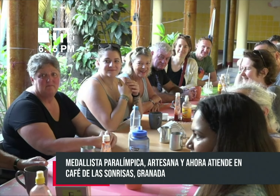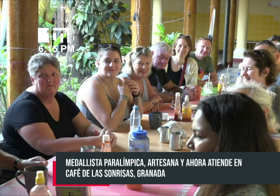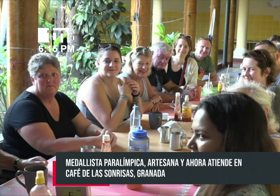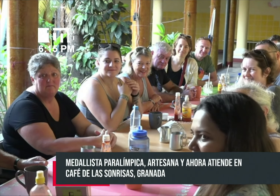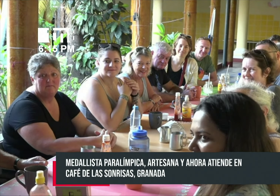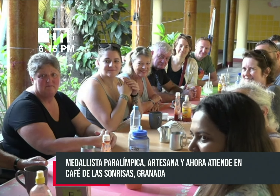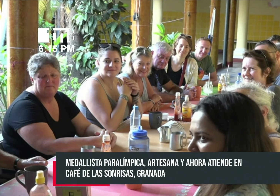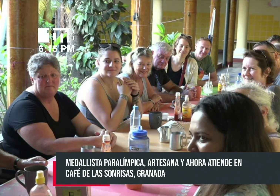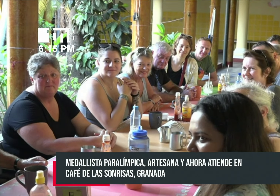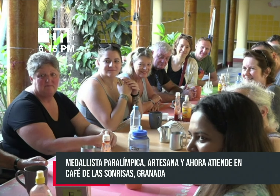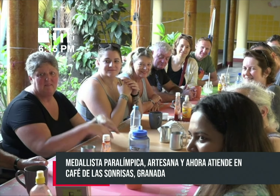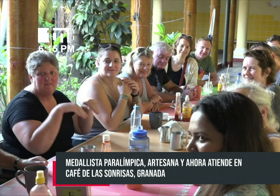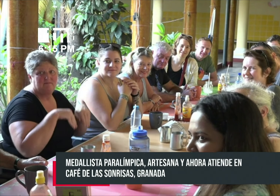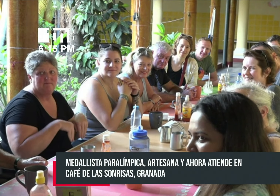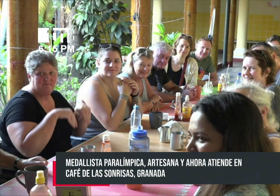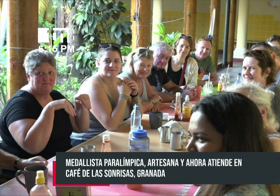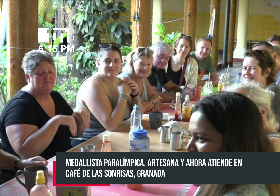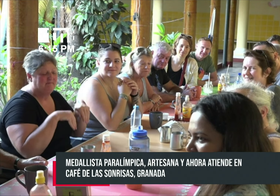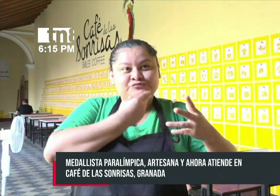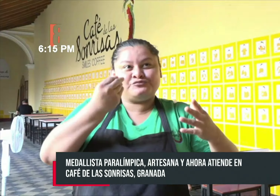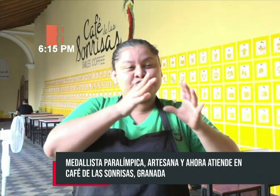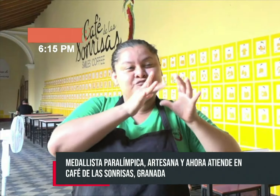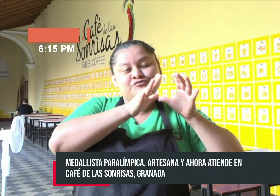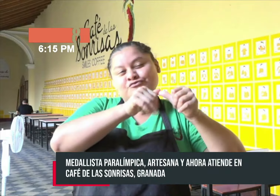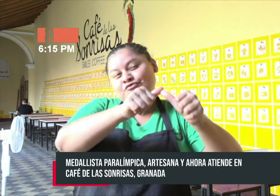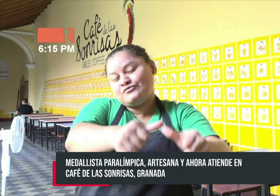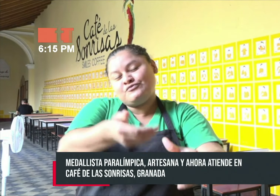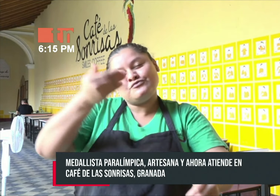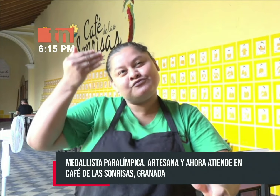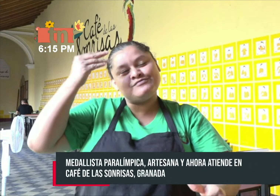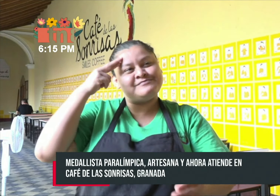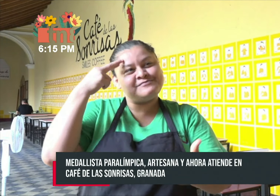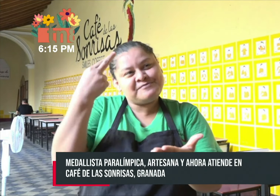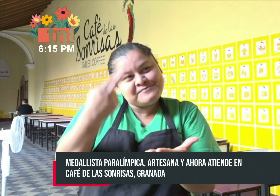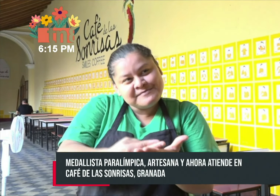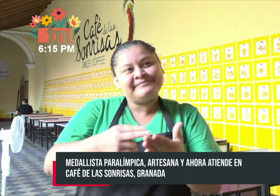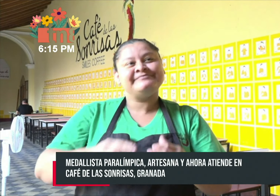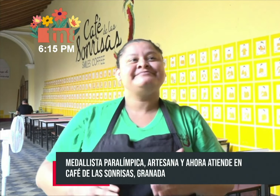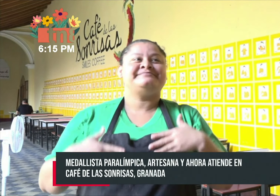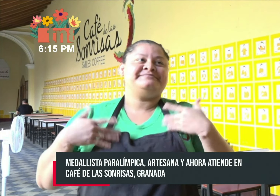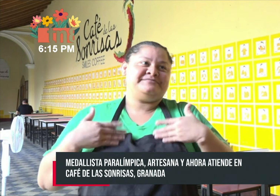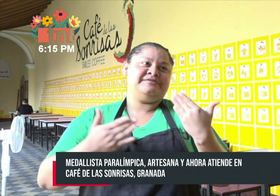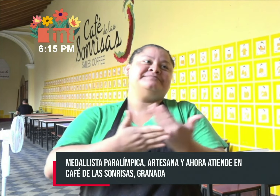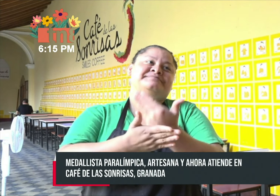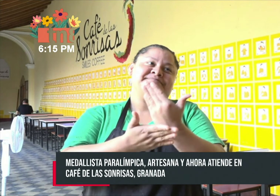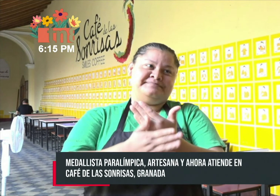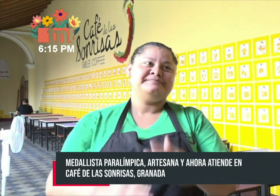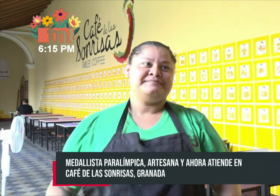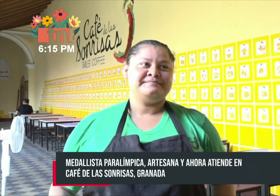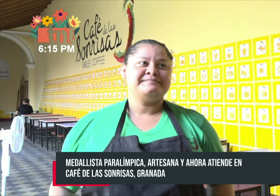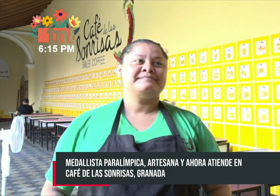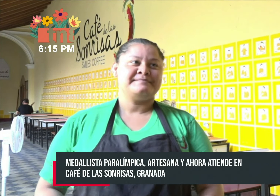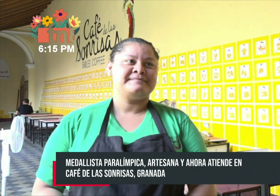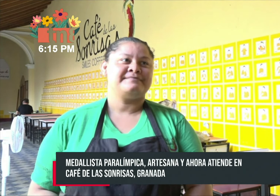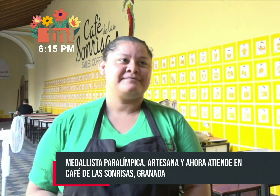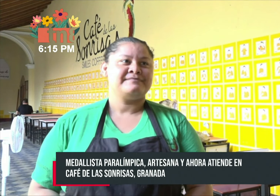lo que es hoy el Café de la Sonrisa, que hoy ya tiene 12 años y empezamos acá creando cosas